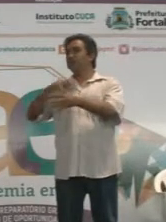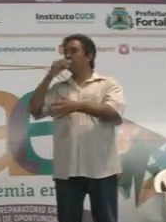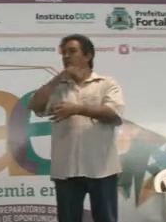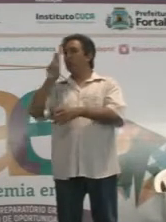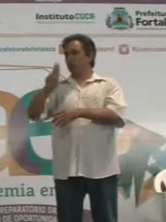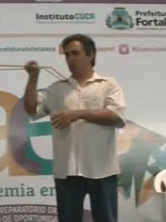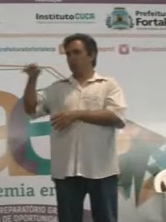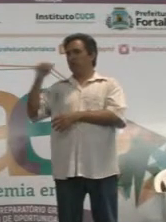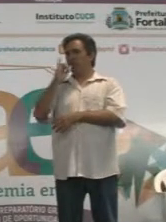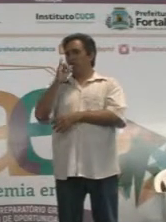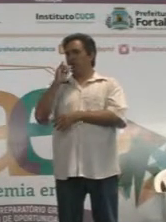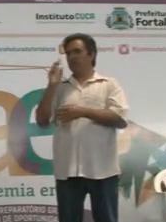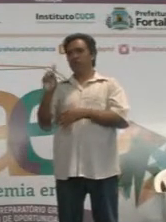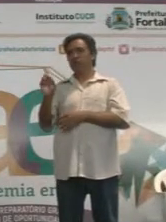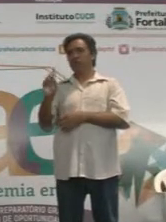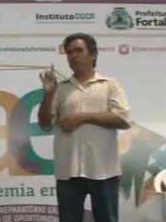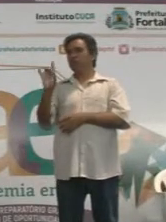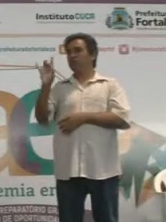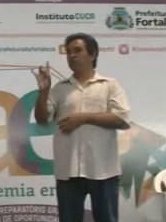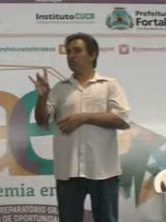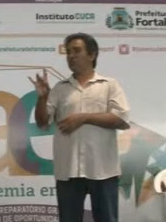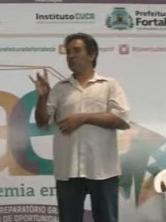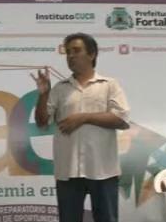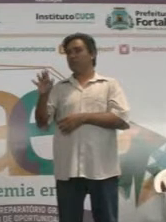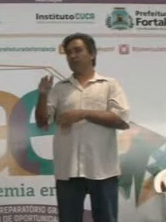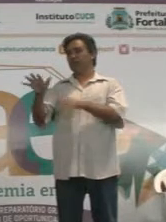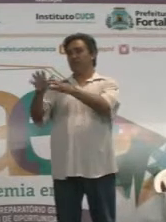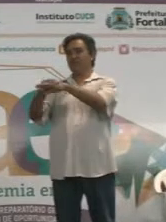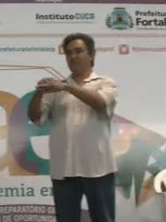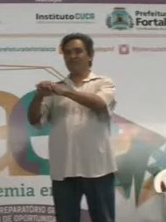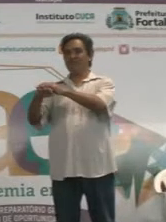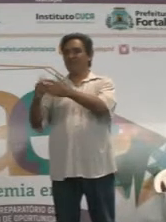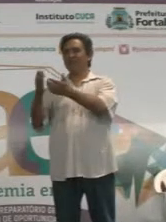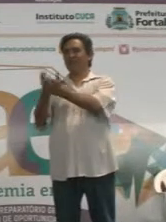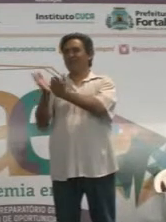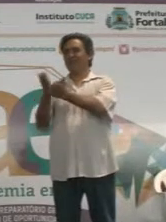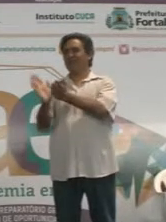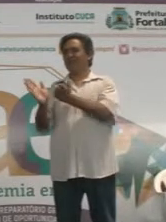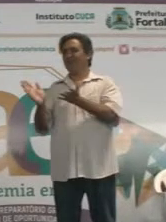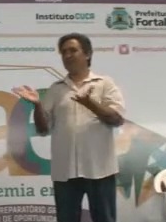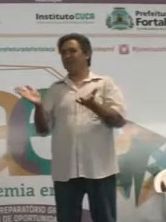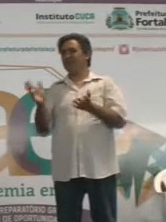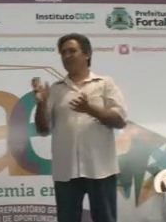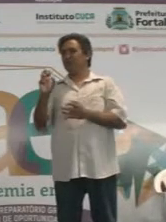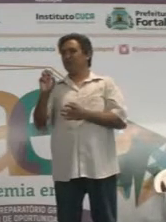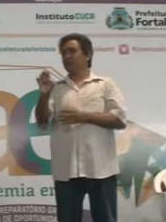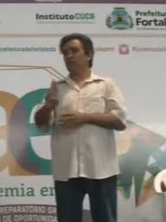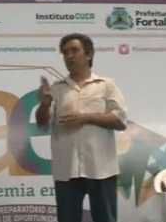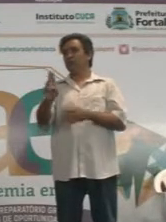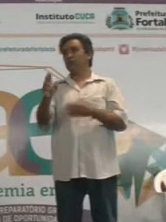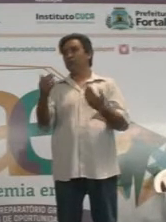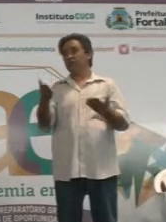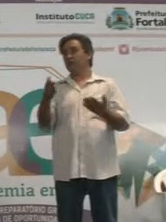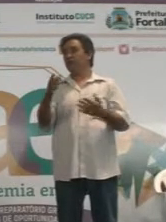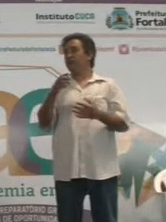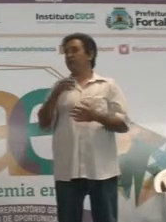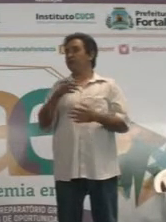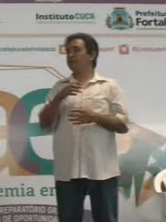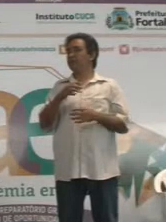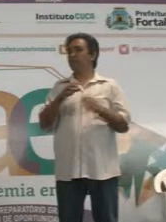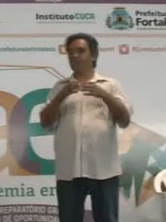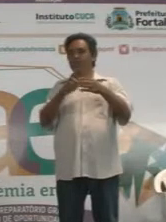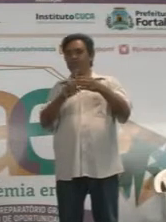tudo é energia térmica. Né? Só as coisas que estão nas mãos. Não tem nada a ver. São elas. Então, se você não isso, tem um